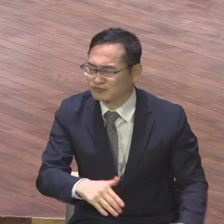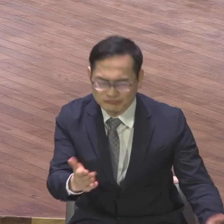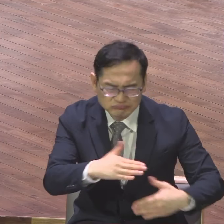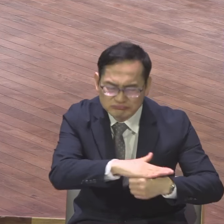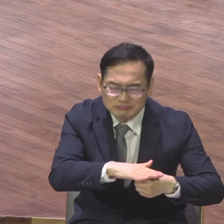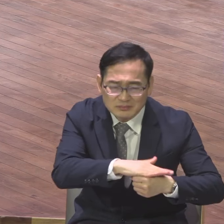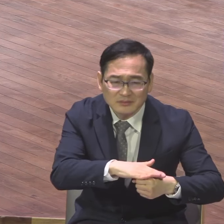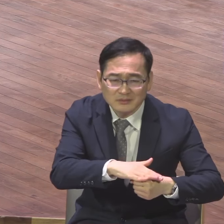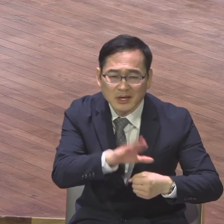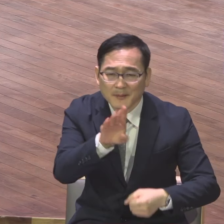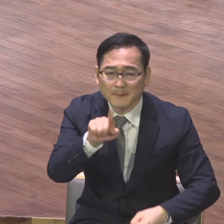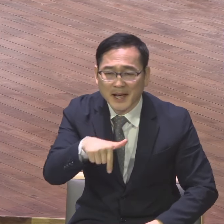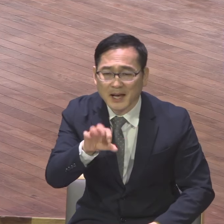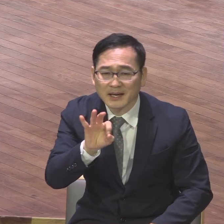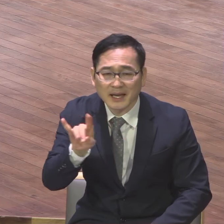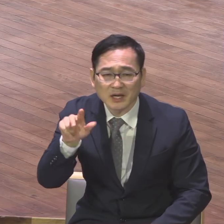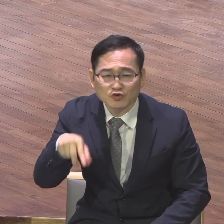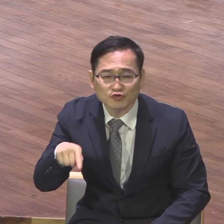파괴주의.